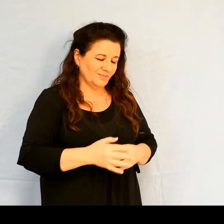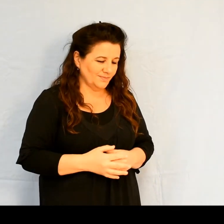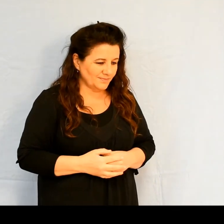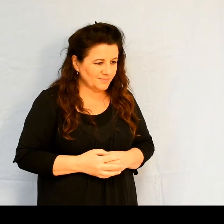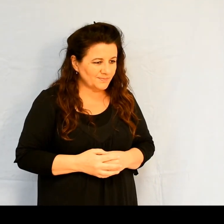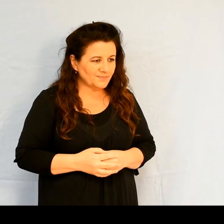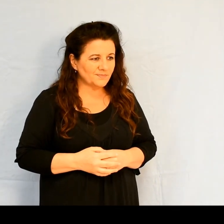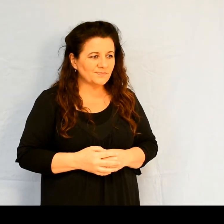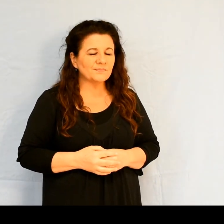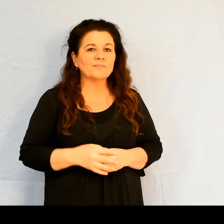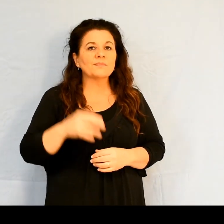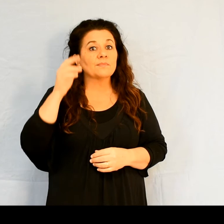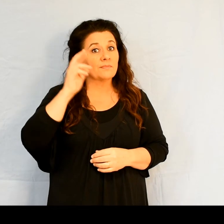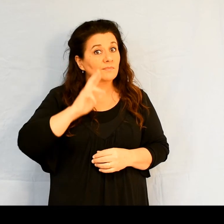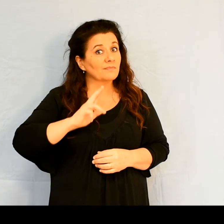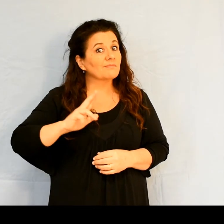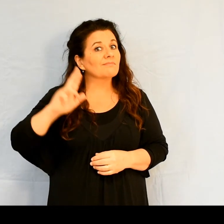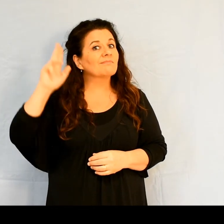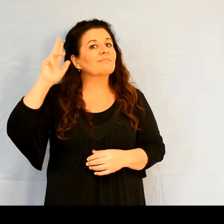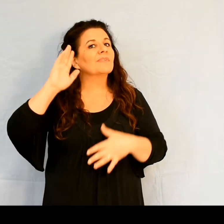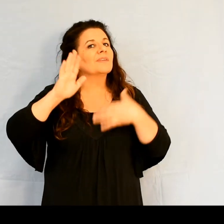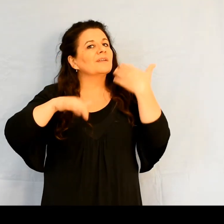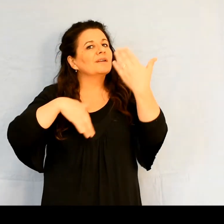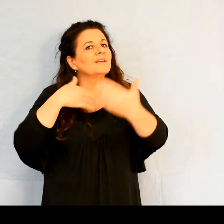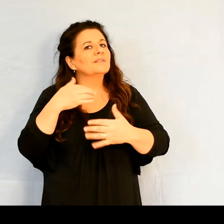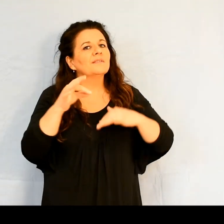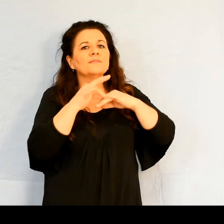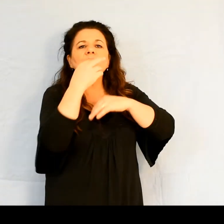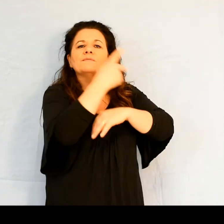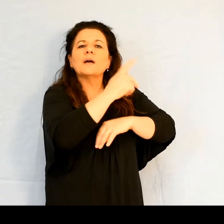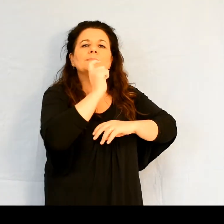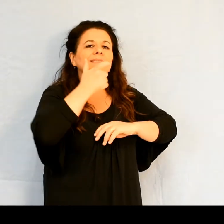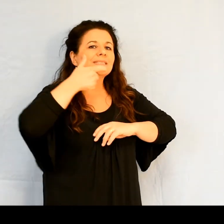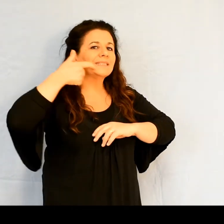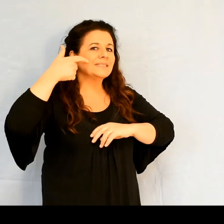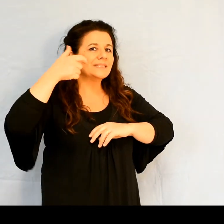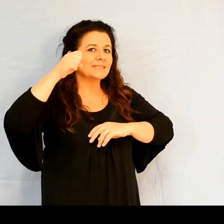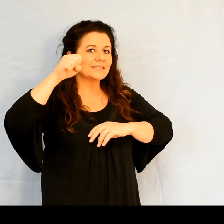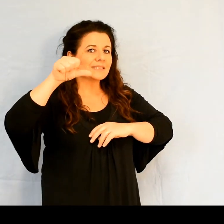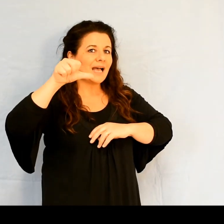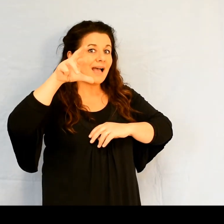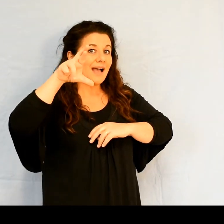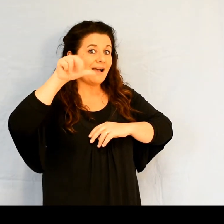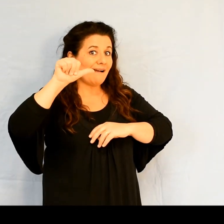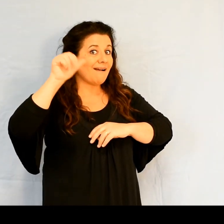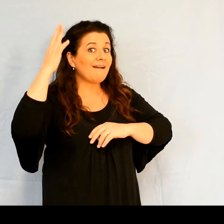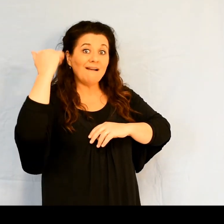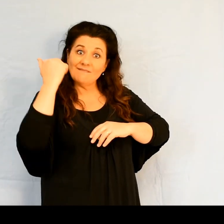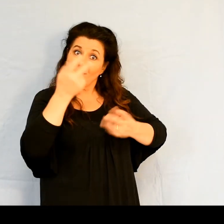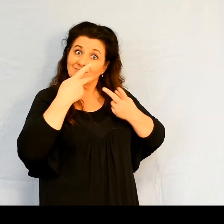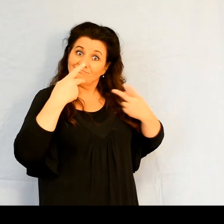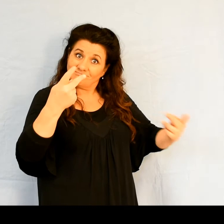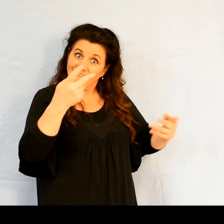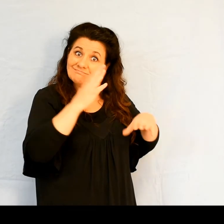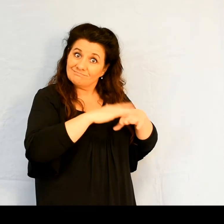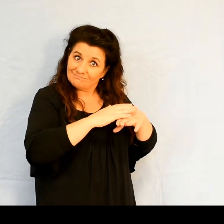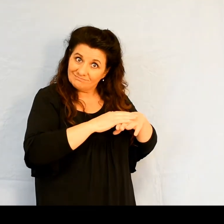Le Seigneur visita Sarah, comme il l'avait annoncé. Il agit pour elle comme il l'avait dit.